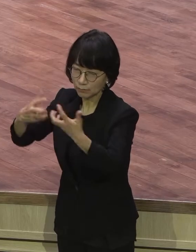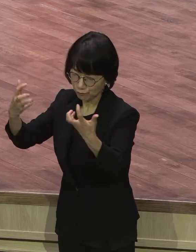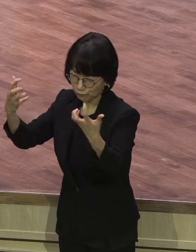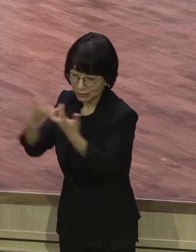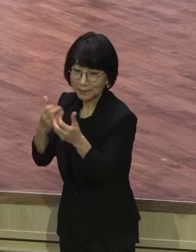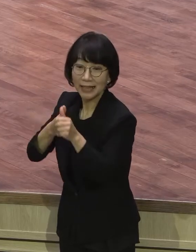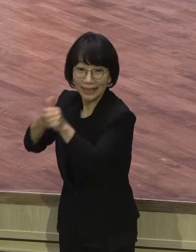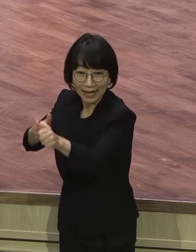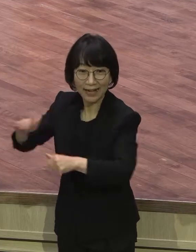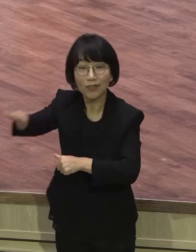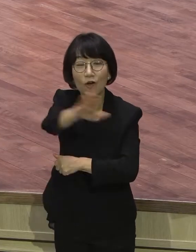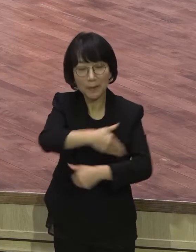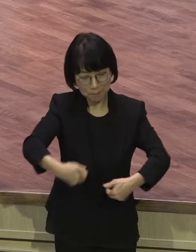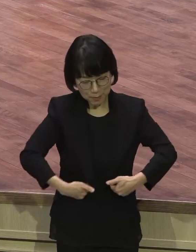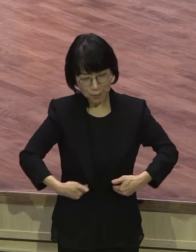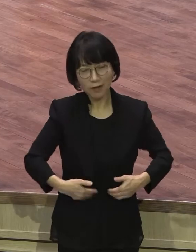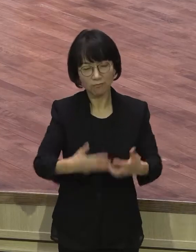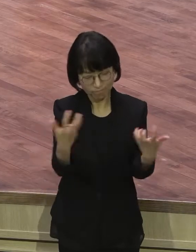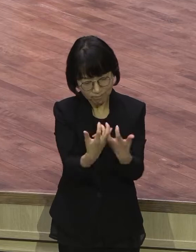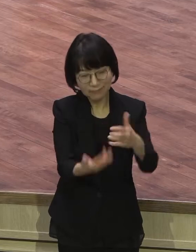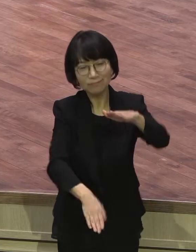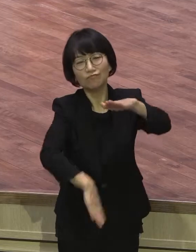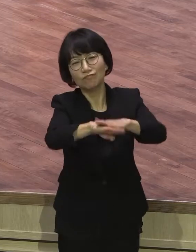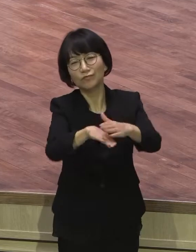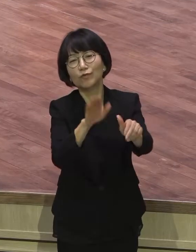대로 너의 쓸 것을 채우시리라.